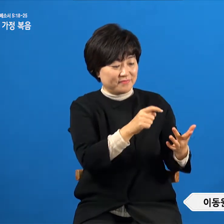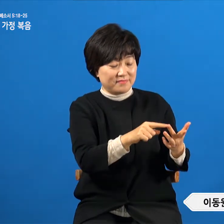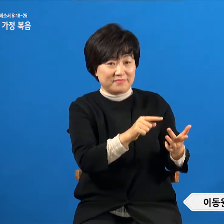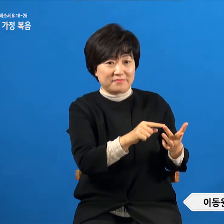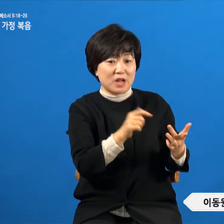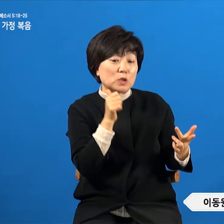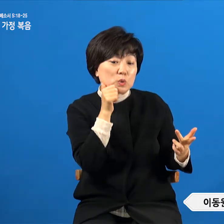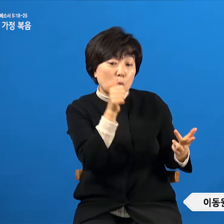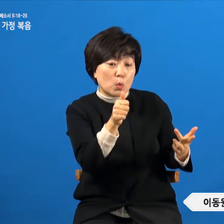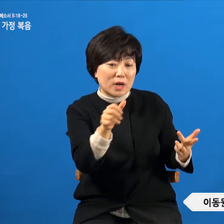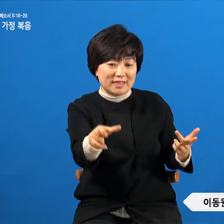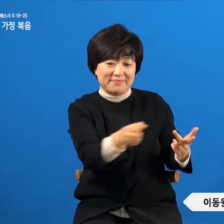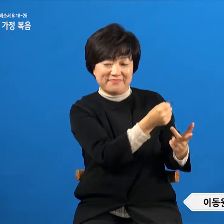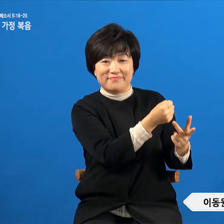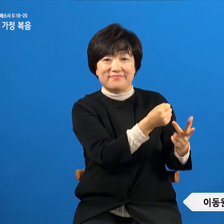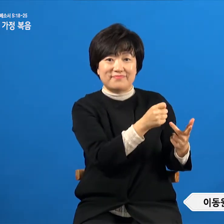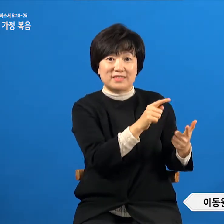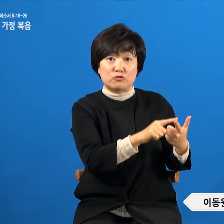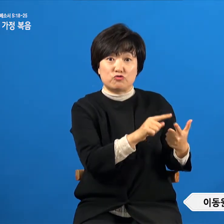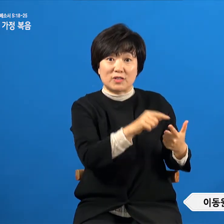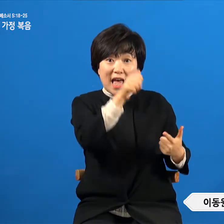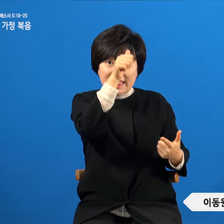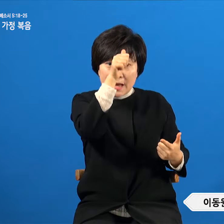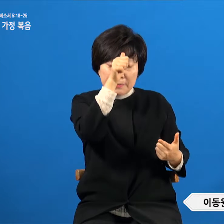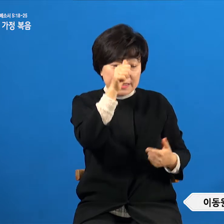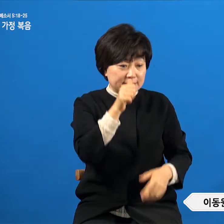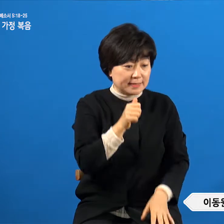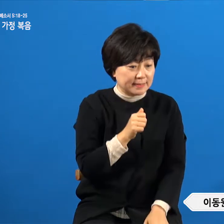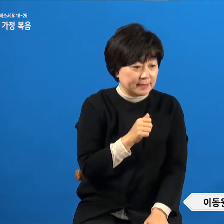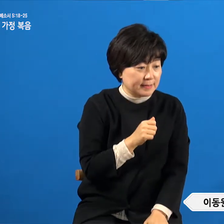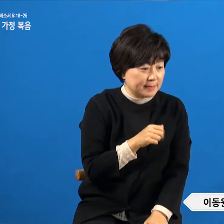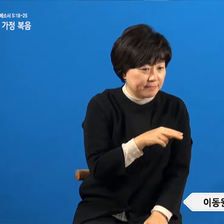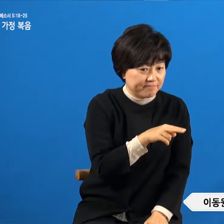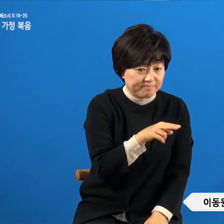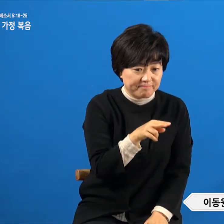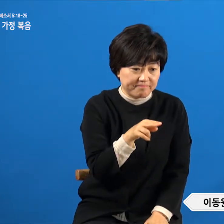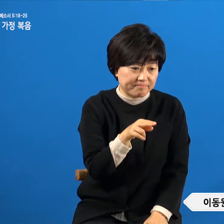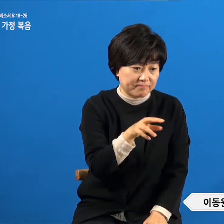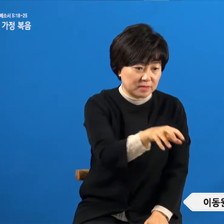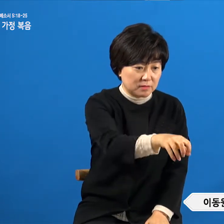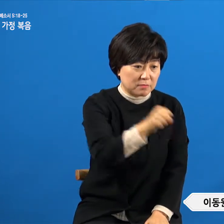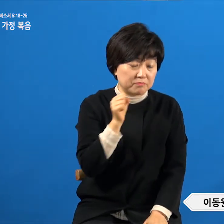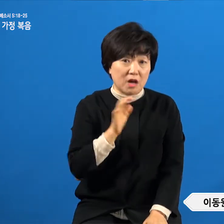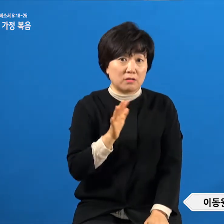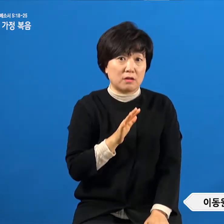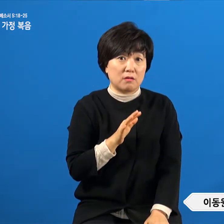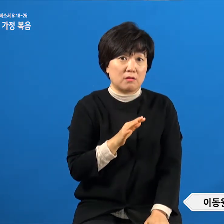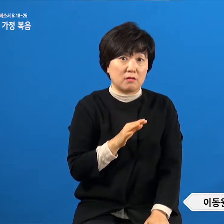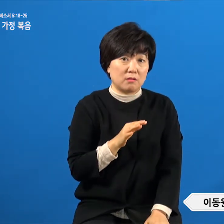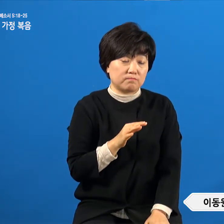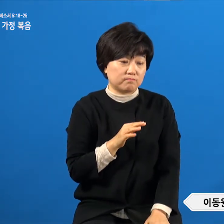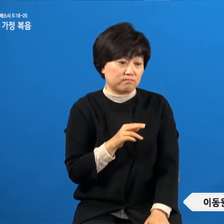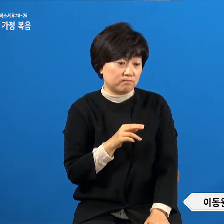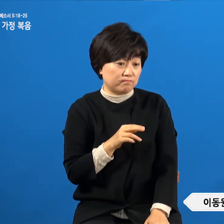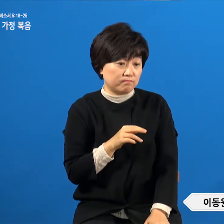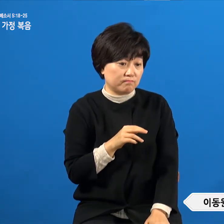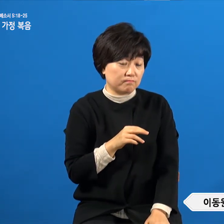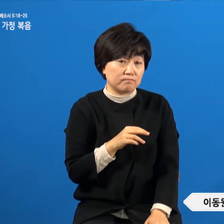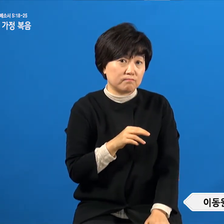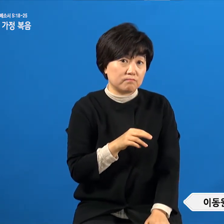막내가 초콜릿을 집었습니다. 둘째 아담이는 한참 바라보더니 집질 않아요. 옆으로